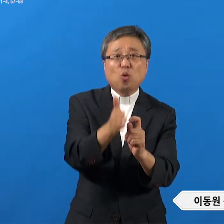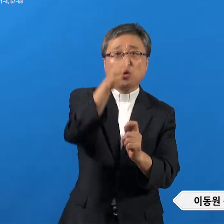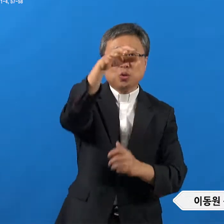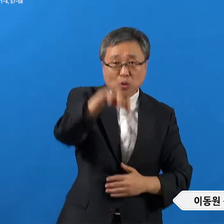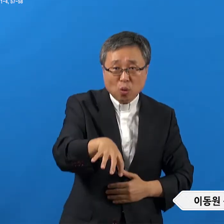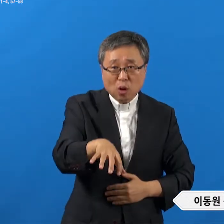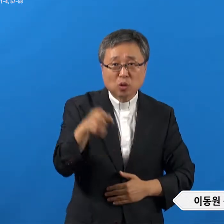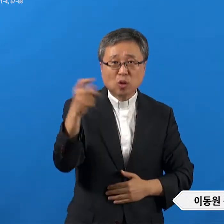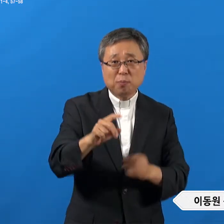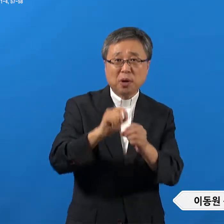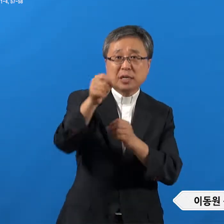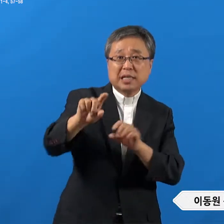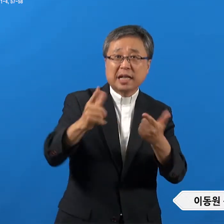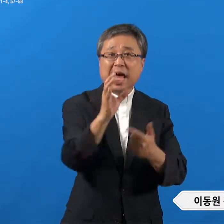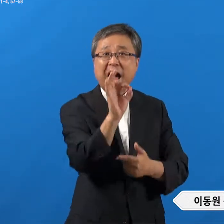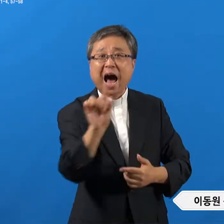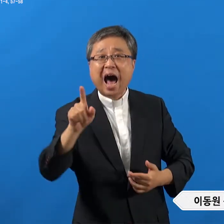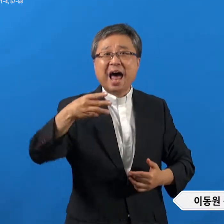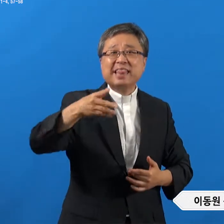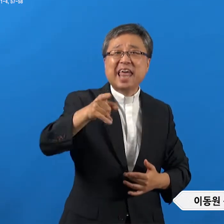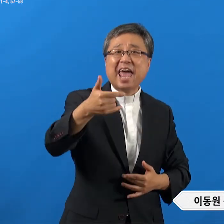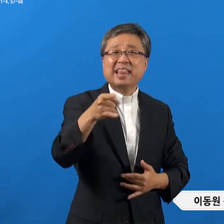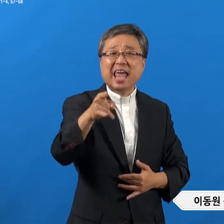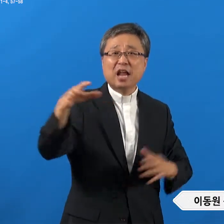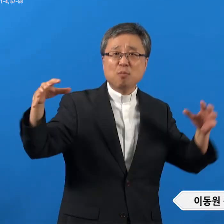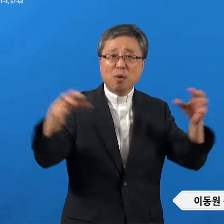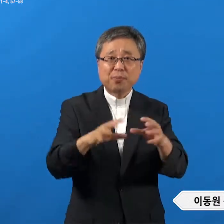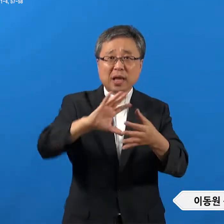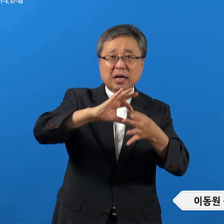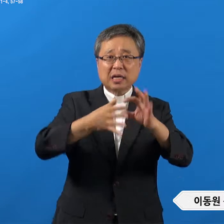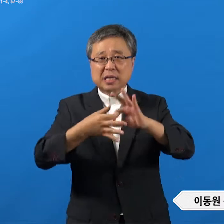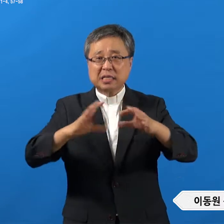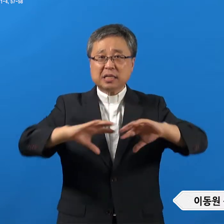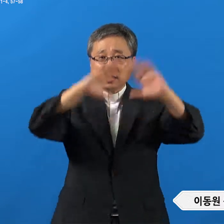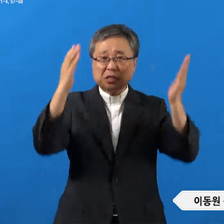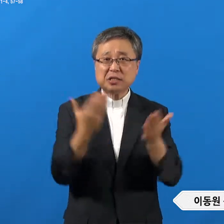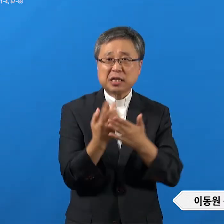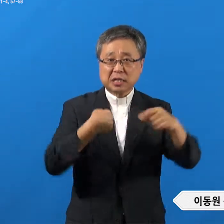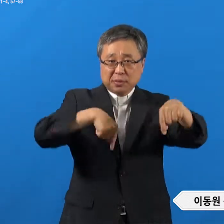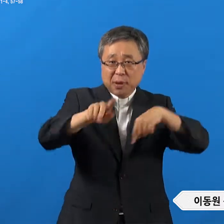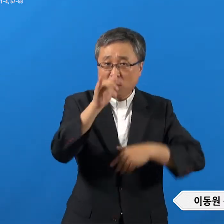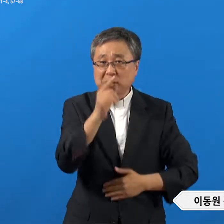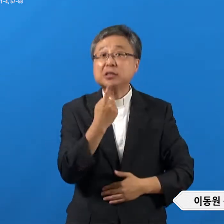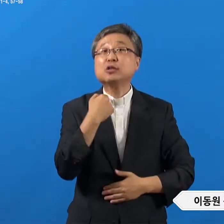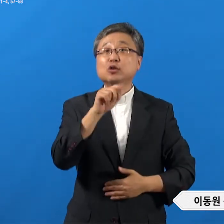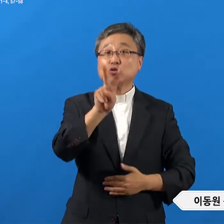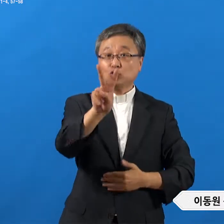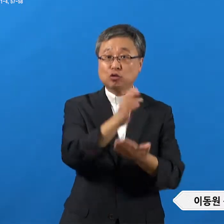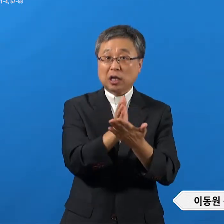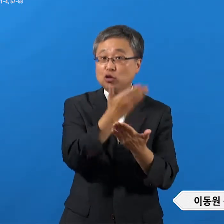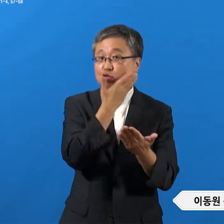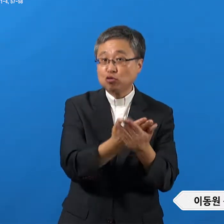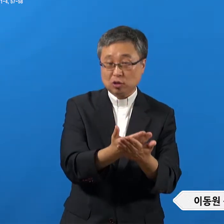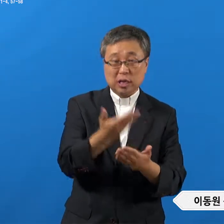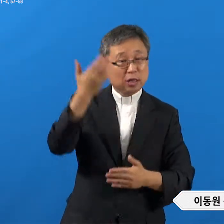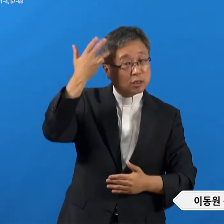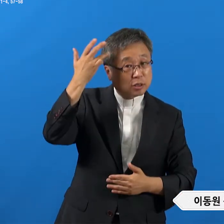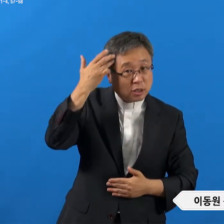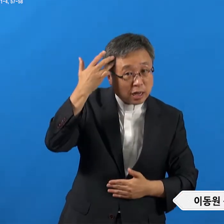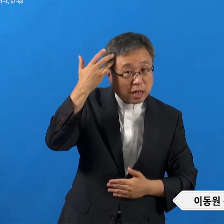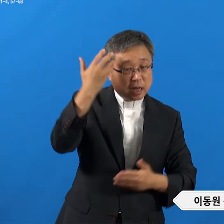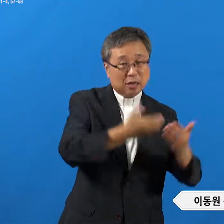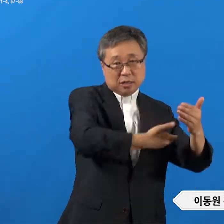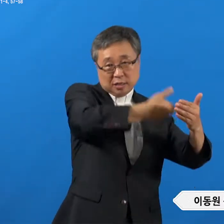또 고린도에서 멀지 않은 아테네를 포함한 그리스 전체를 지배하고 있었던 두 가지 중요한 철학